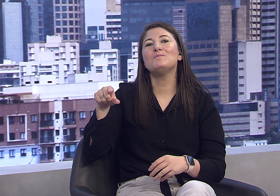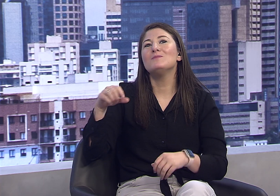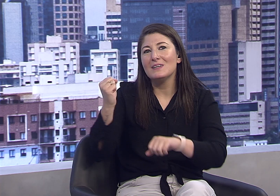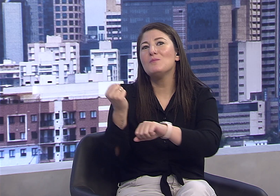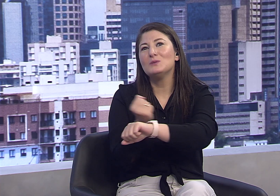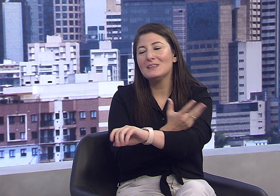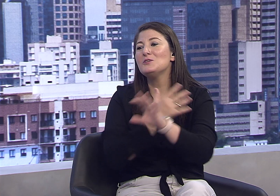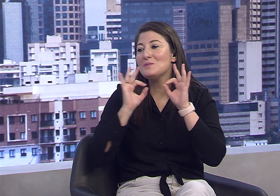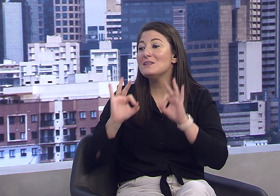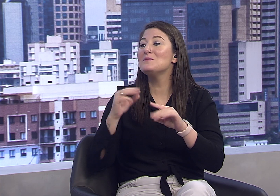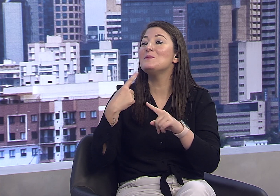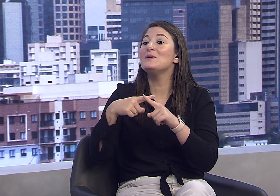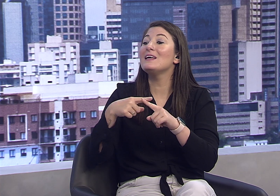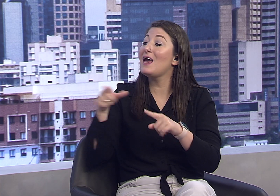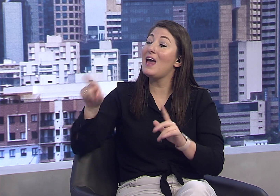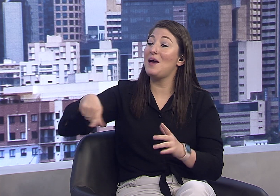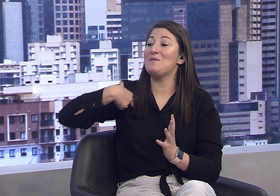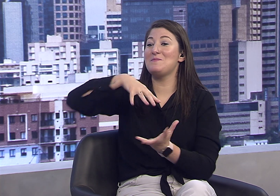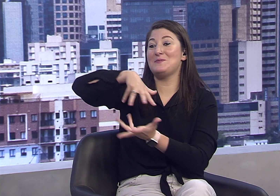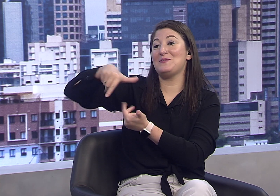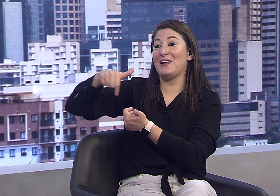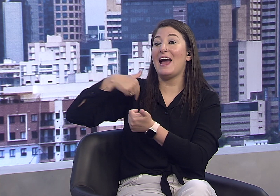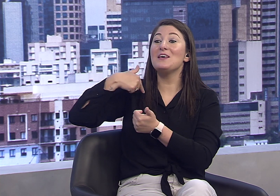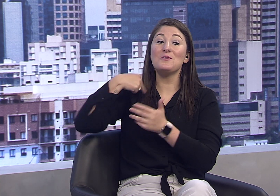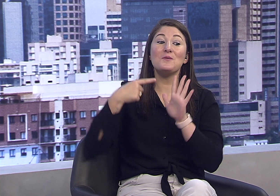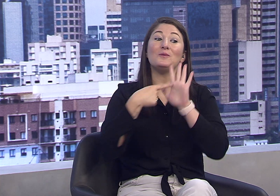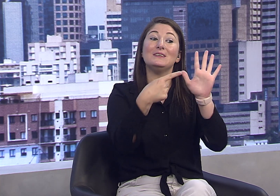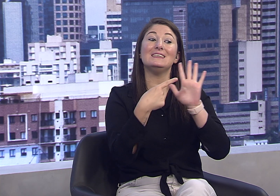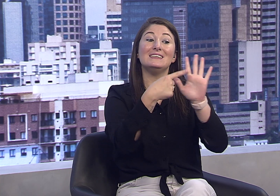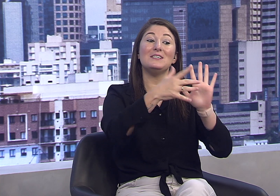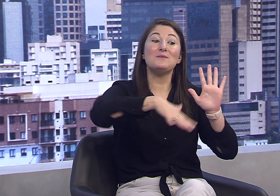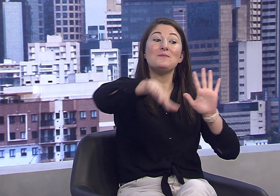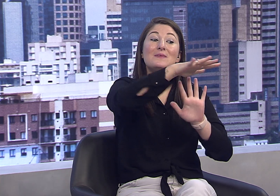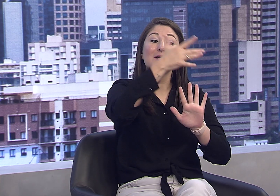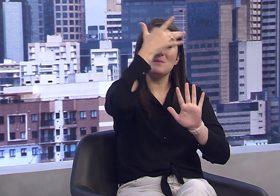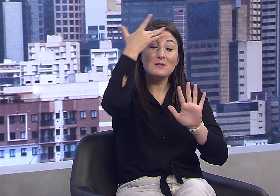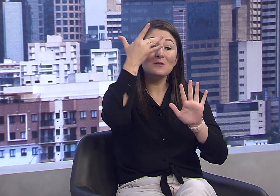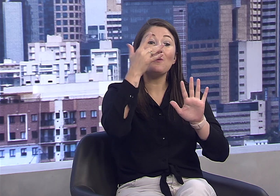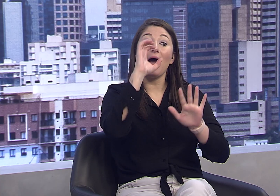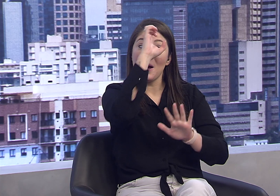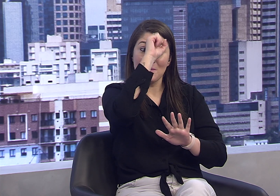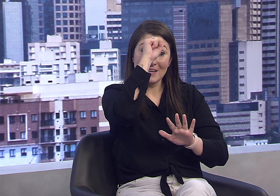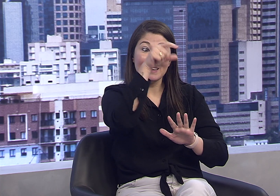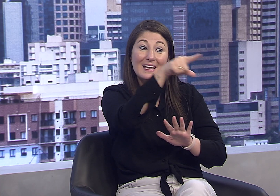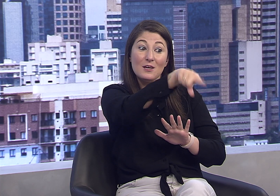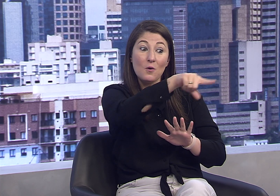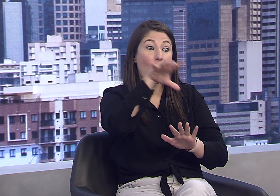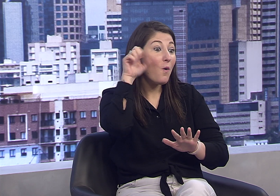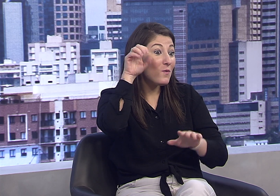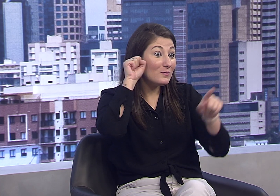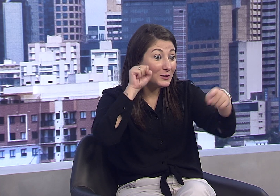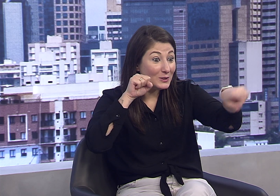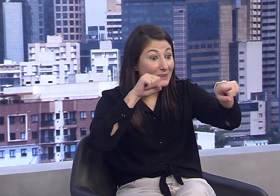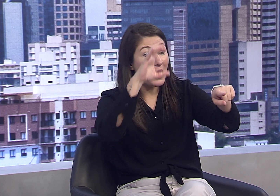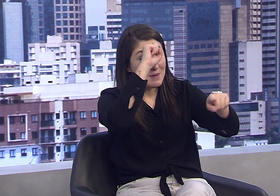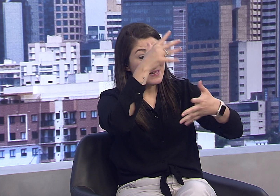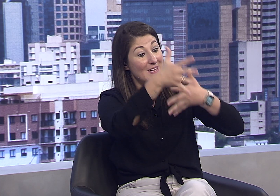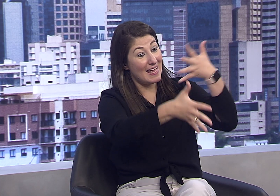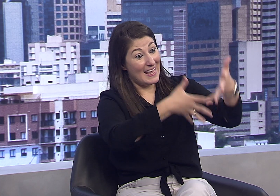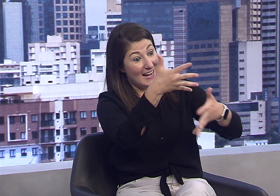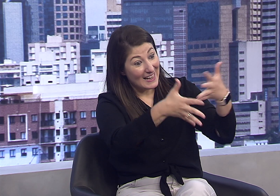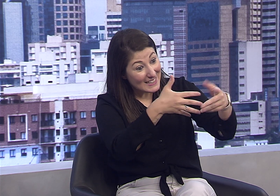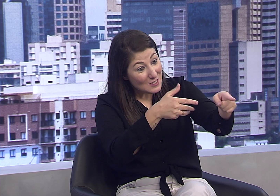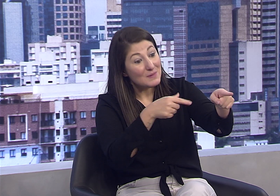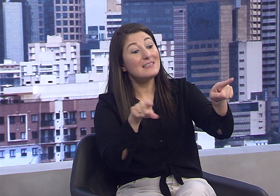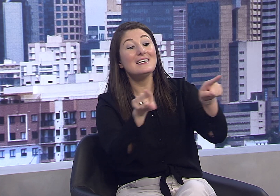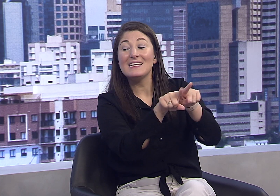Então, foi muito emocionante, foi uma experiência incrível, porque é o meu mundo, né? É onde eu vou, é onde eu